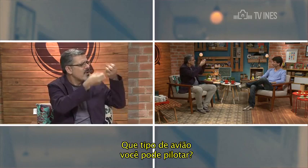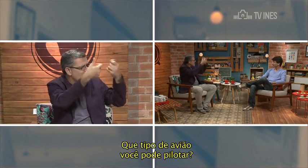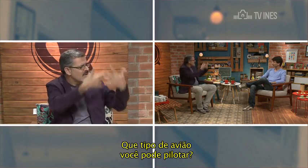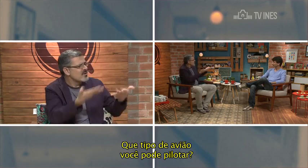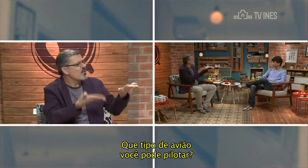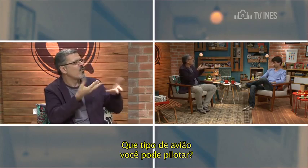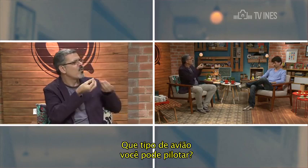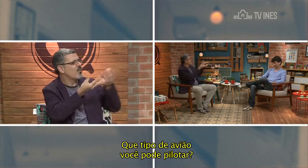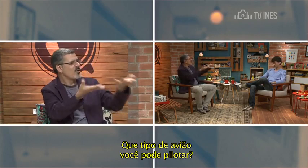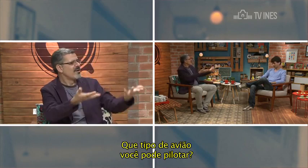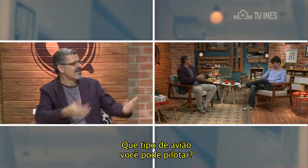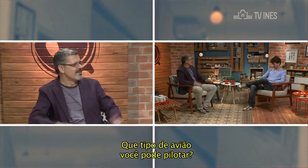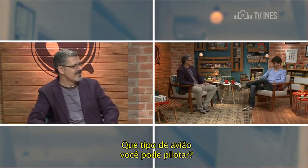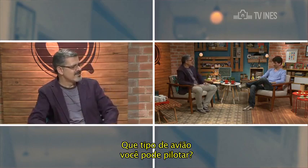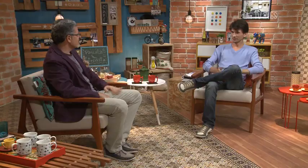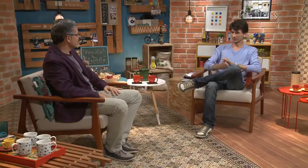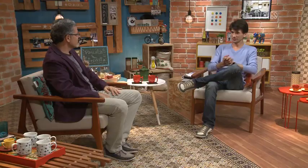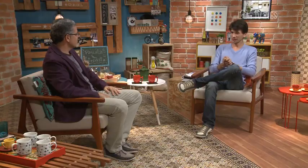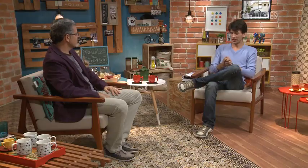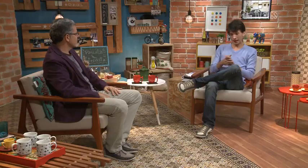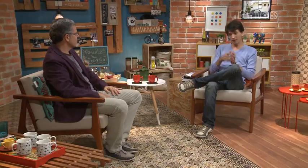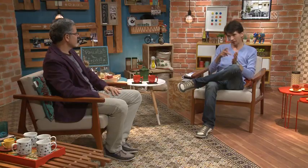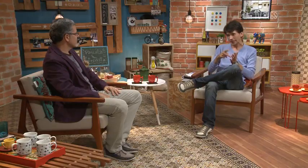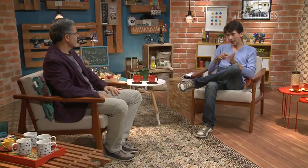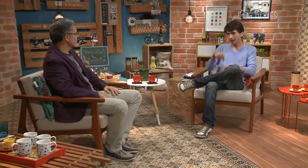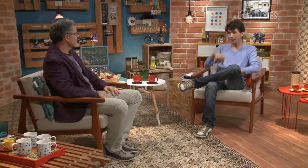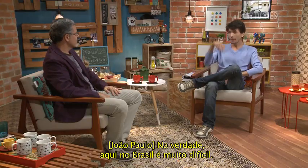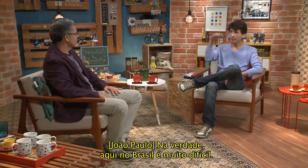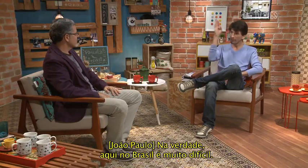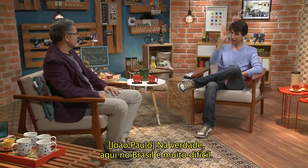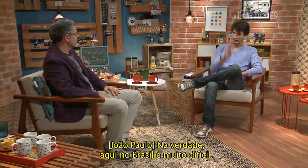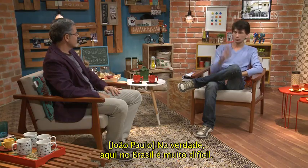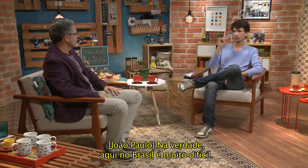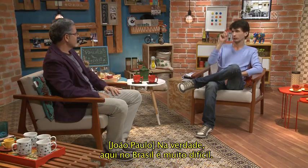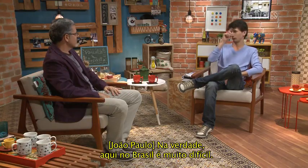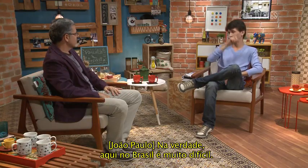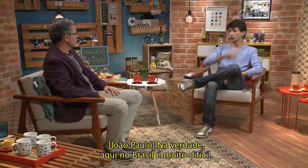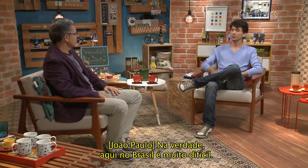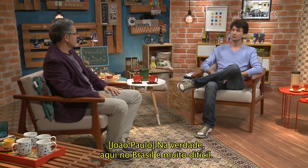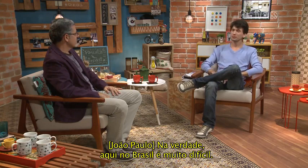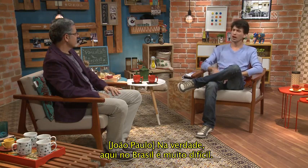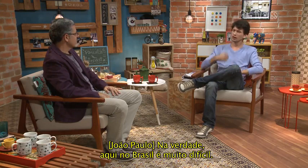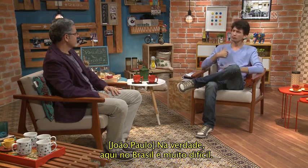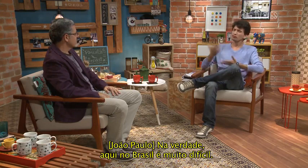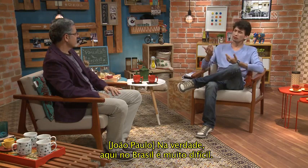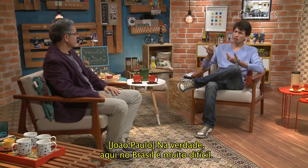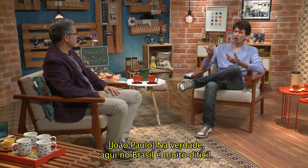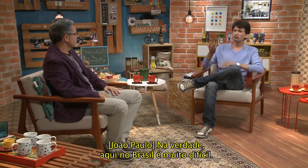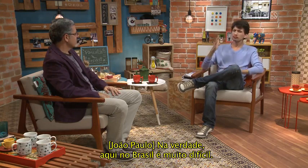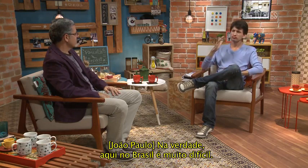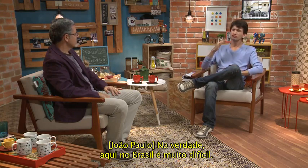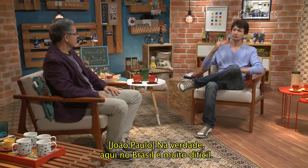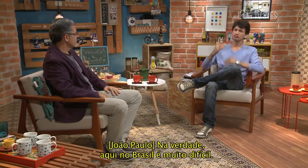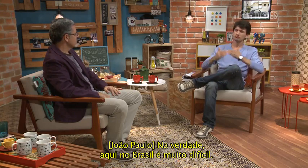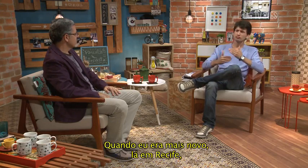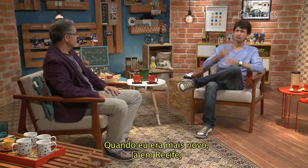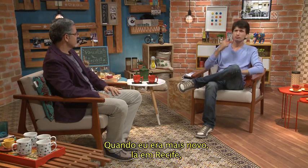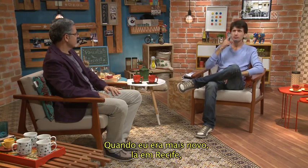você pode pilotar e na verdade aqui no Brasil é muito difícil quando eu era mais